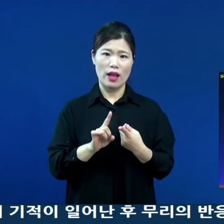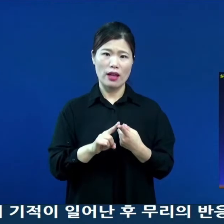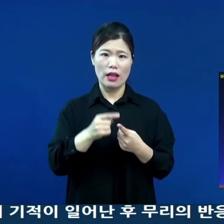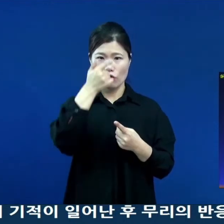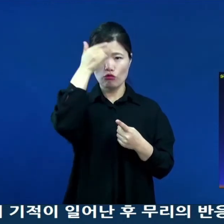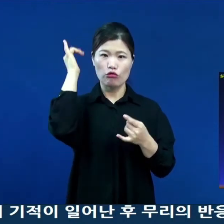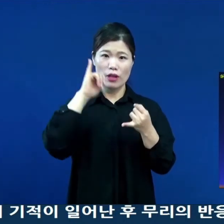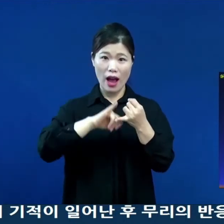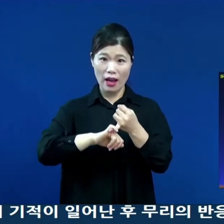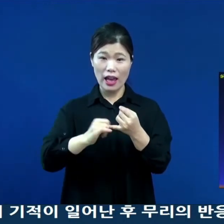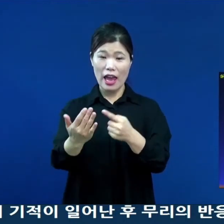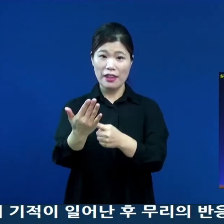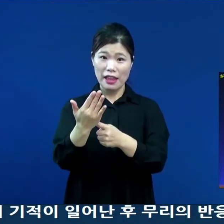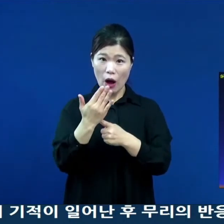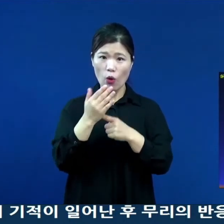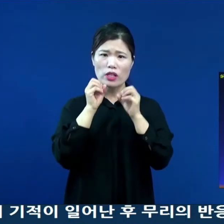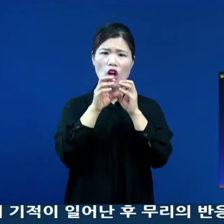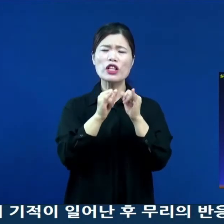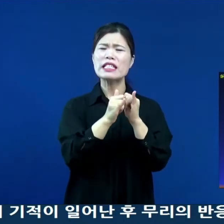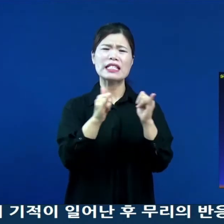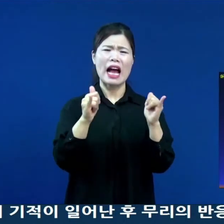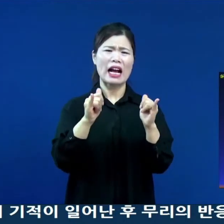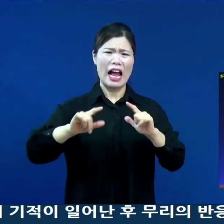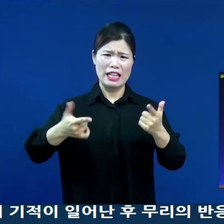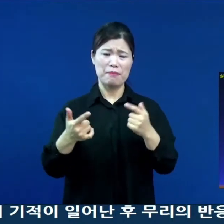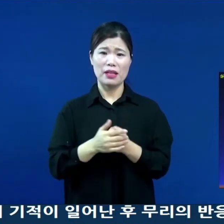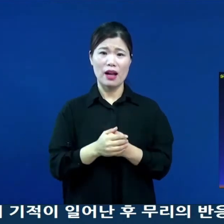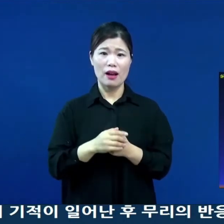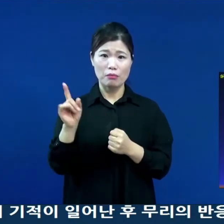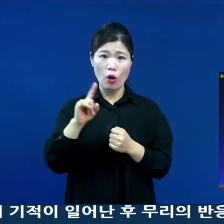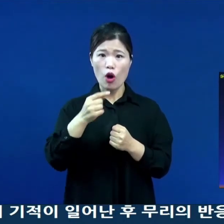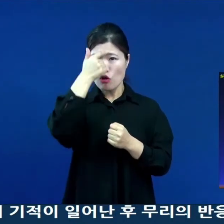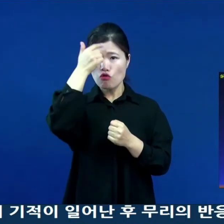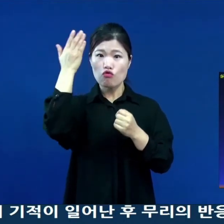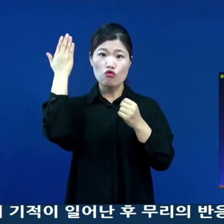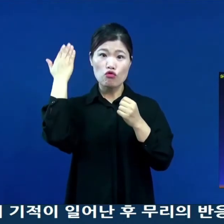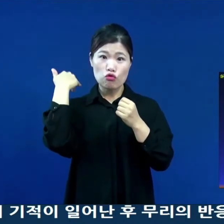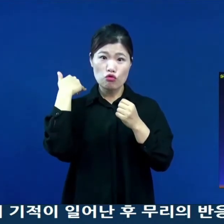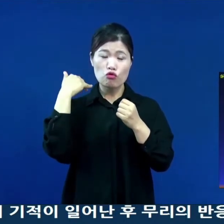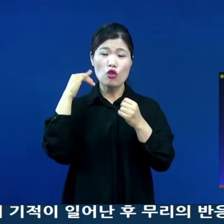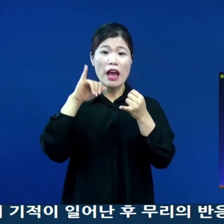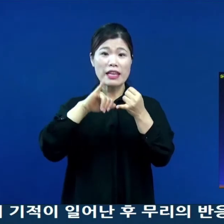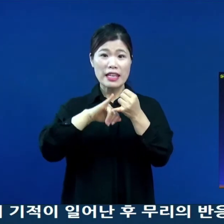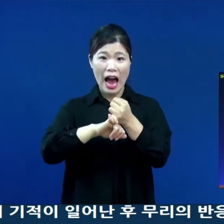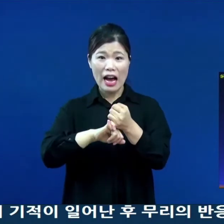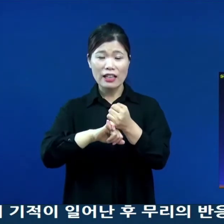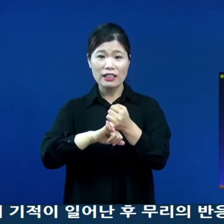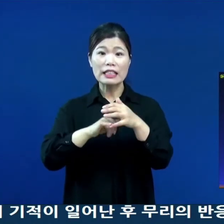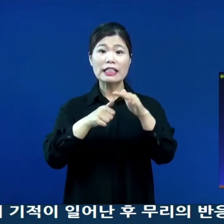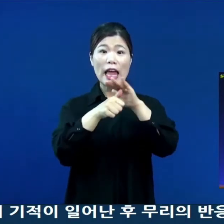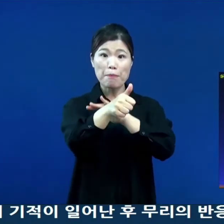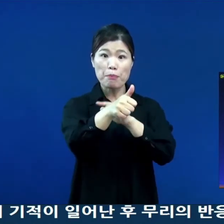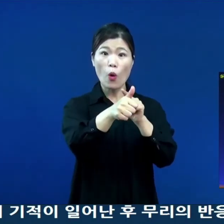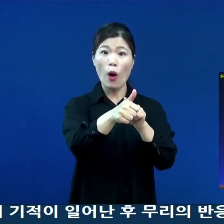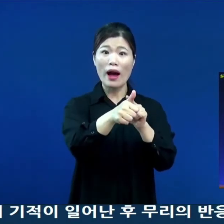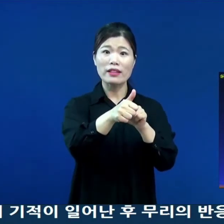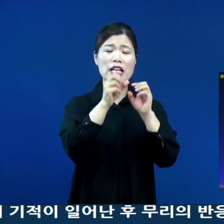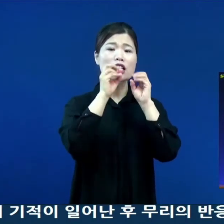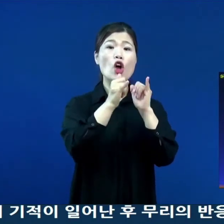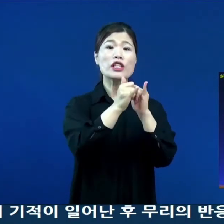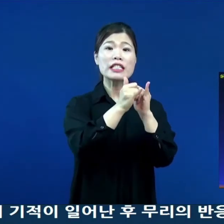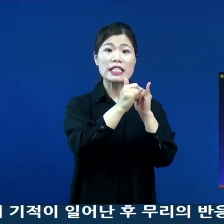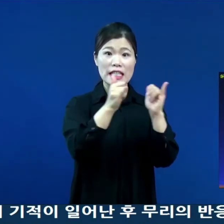구약에 나오는 또 다른 선지자가 아니라 구약을 대표하는 선지자였던 모세가 바라던 자기보다